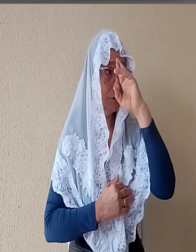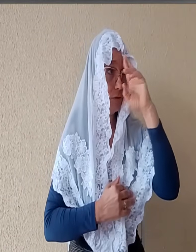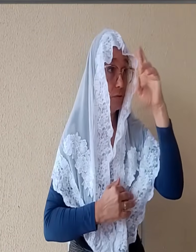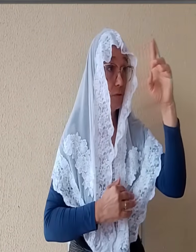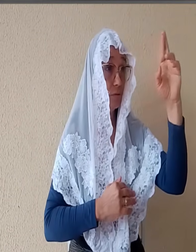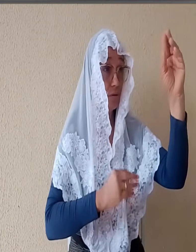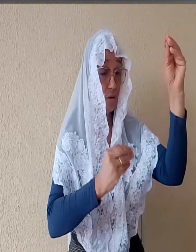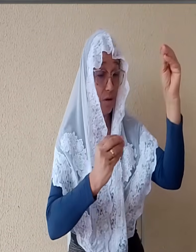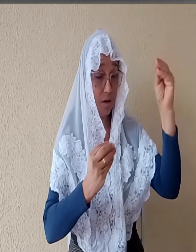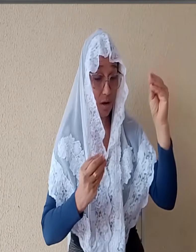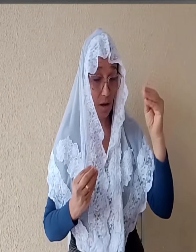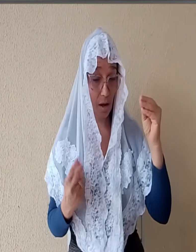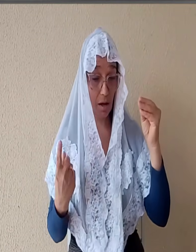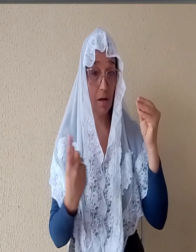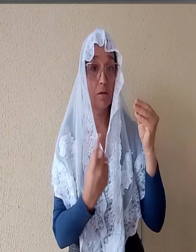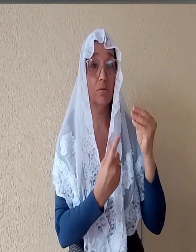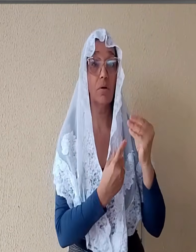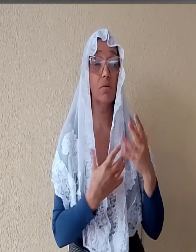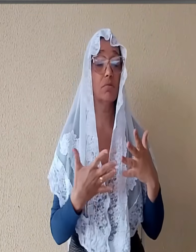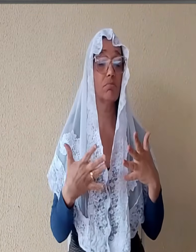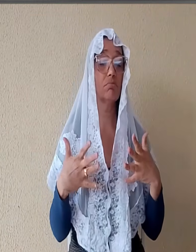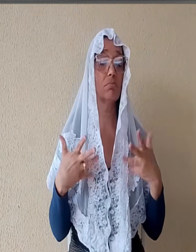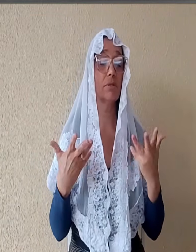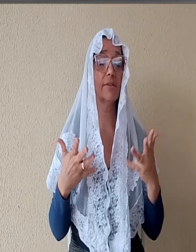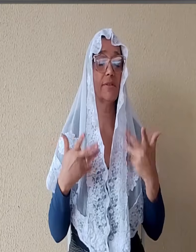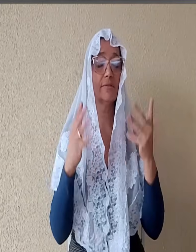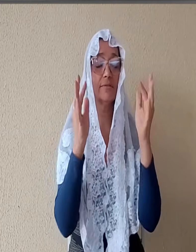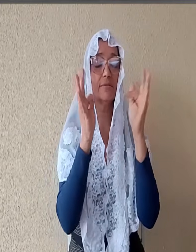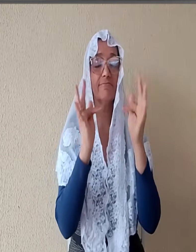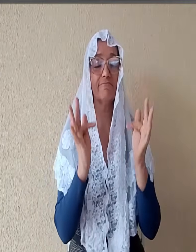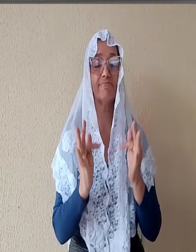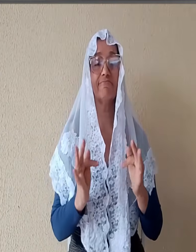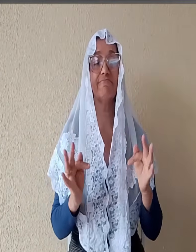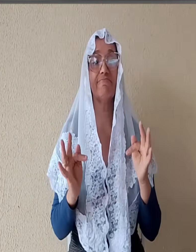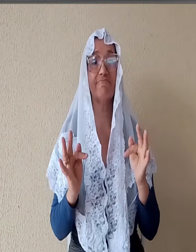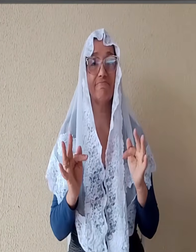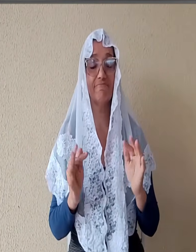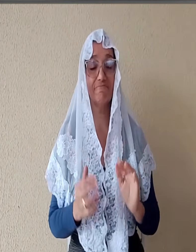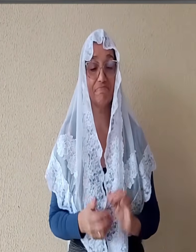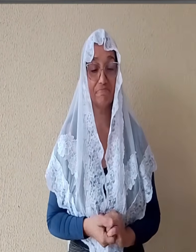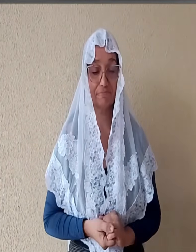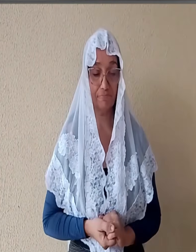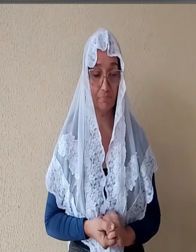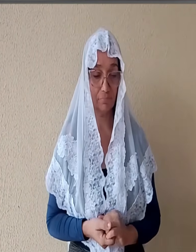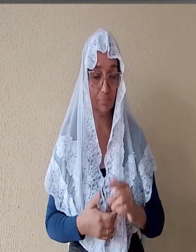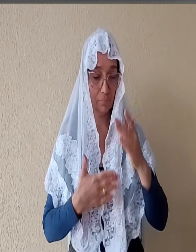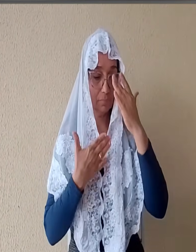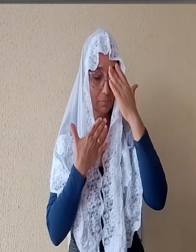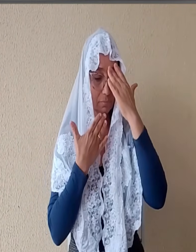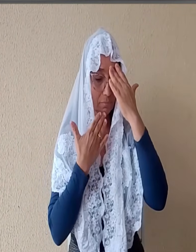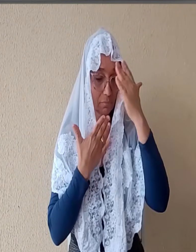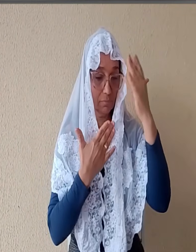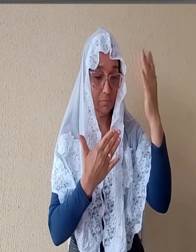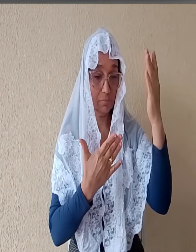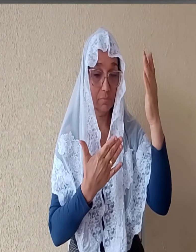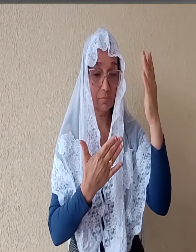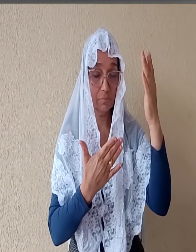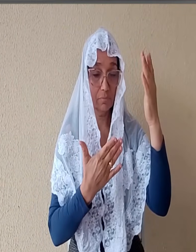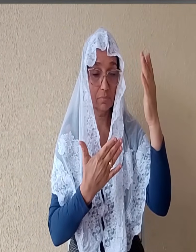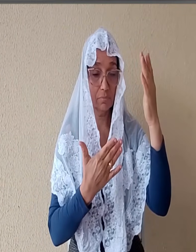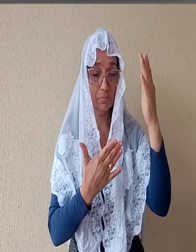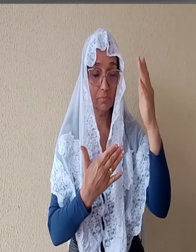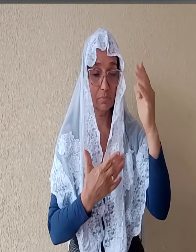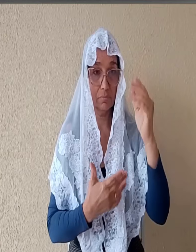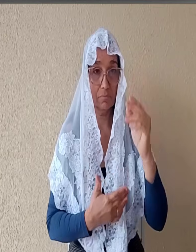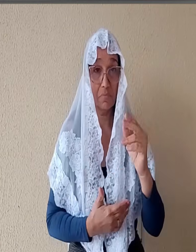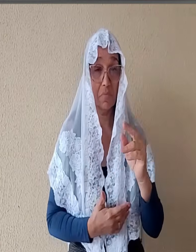Teu nome. Pai glorioso e santo, graça Te damos por tudo. Nada é em nosso nome, mas tudo em nome e honra do